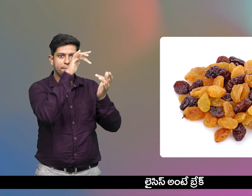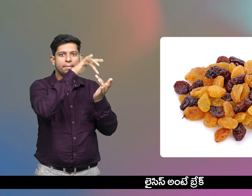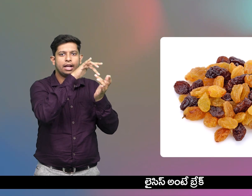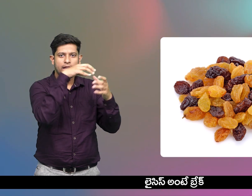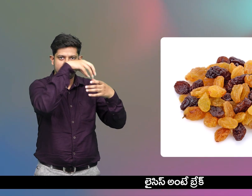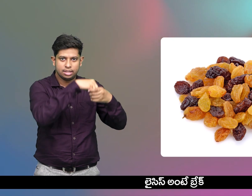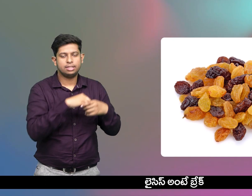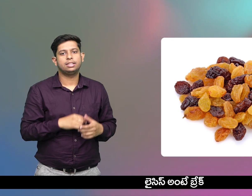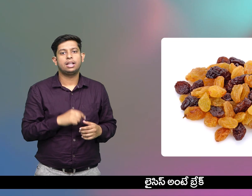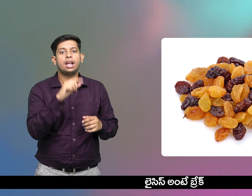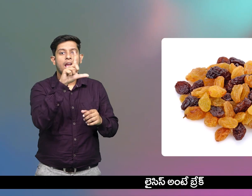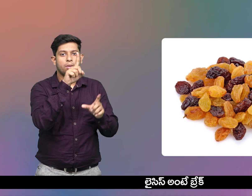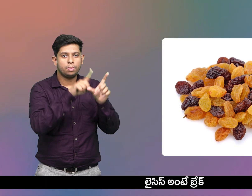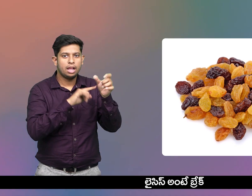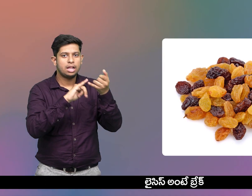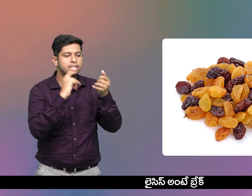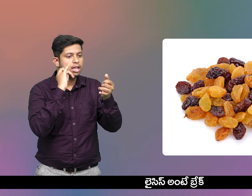లైసెన్స్ అంటే బ్రేక్.